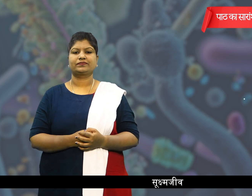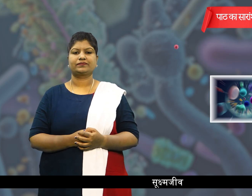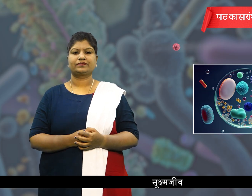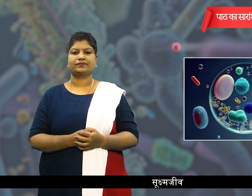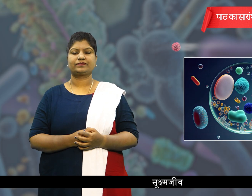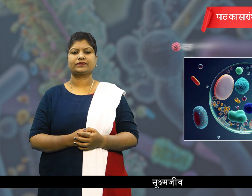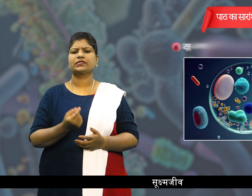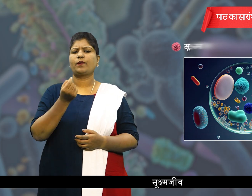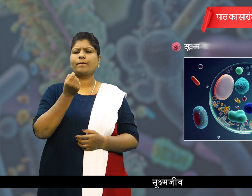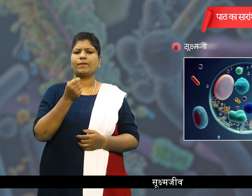सूक्ष्म जीव,